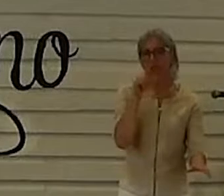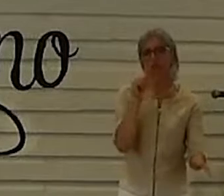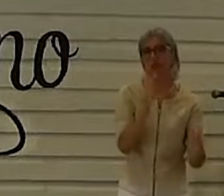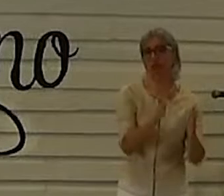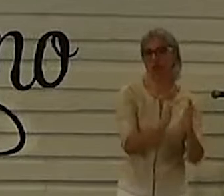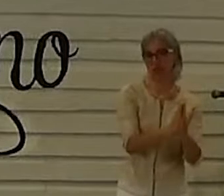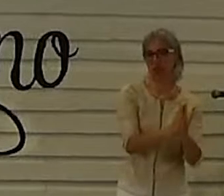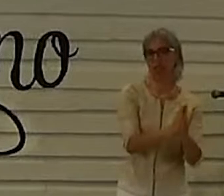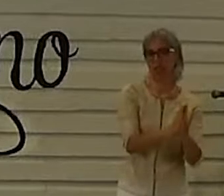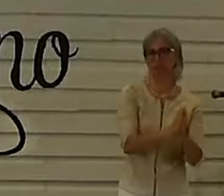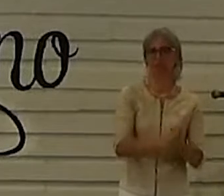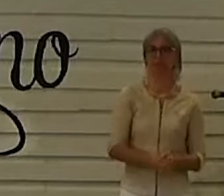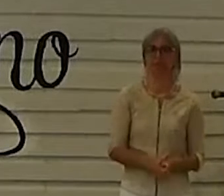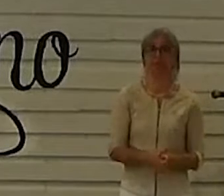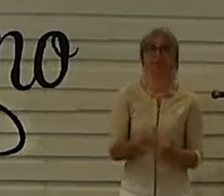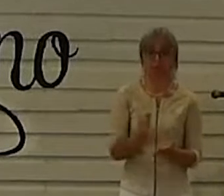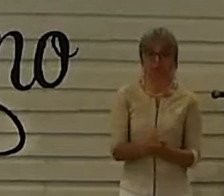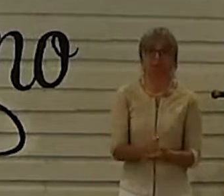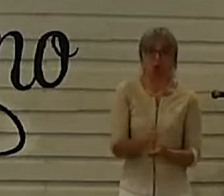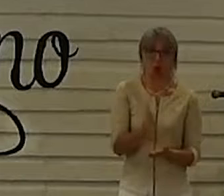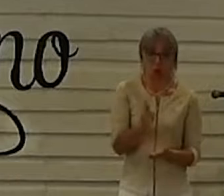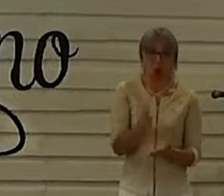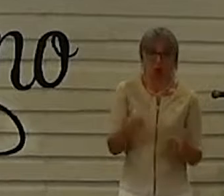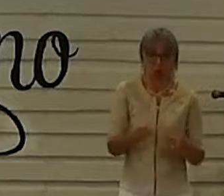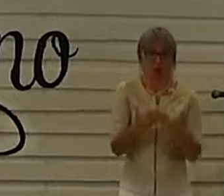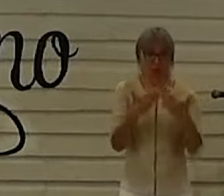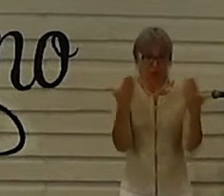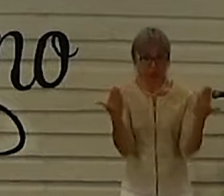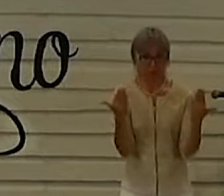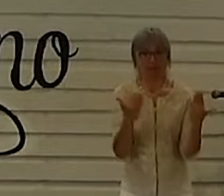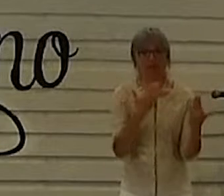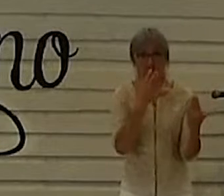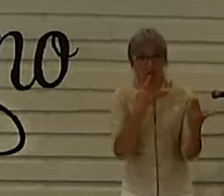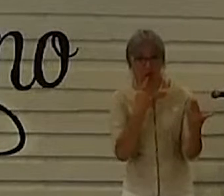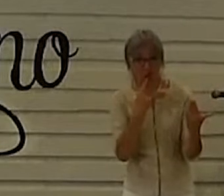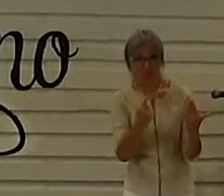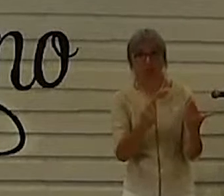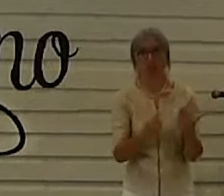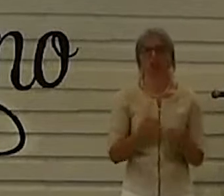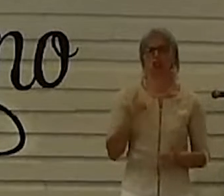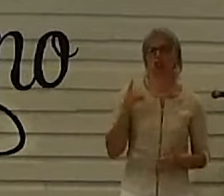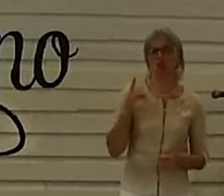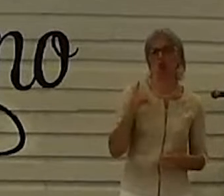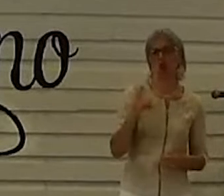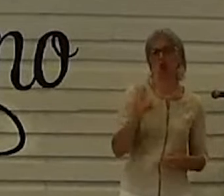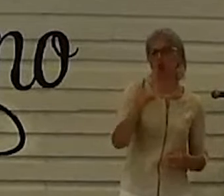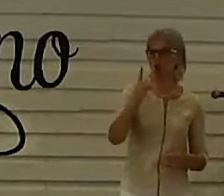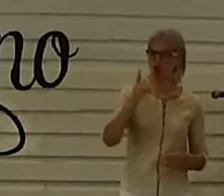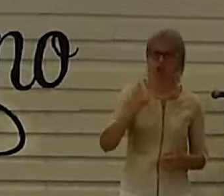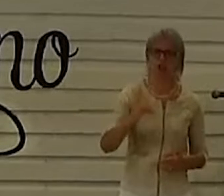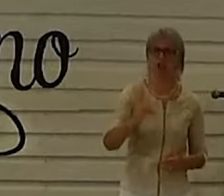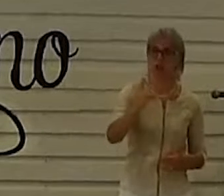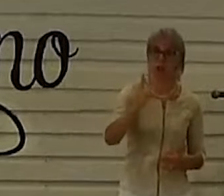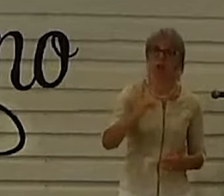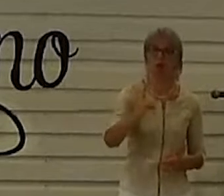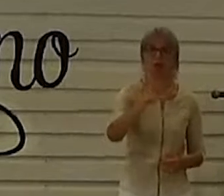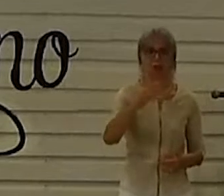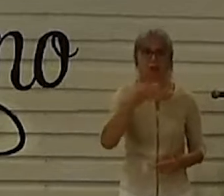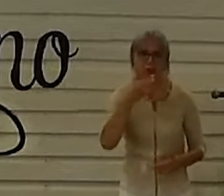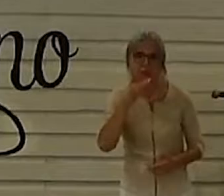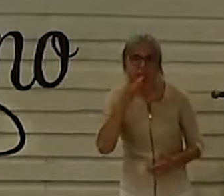com'è importante che questa mattina, quello che voglio dirti, domenica dopo domenica, le predicazioni che sono state